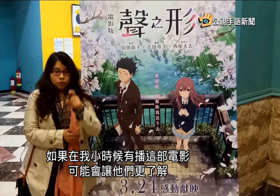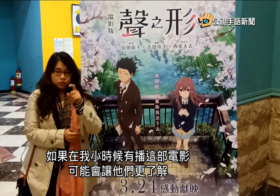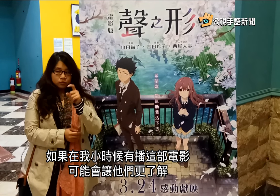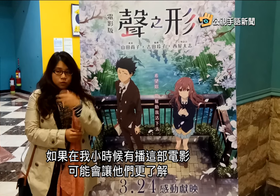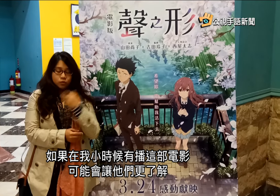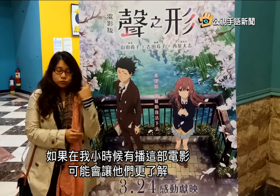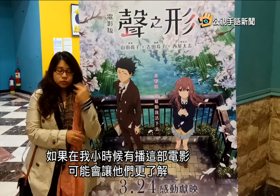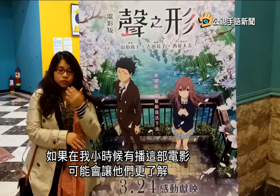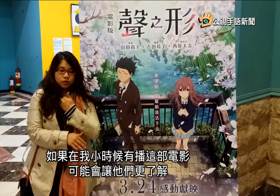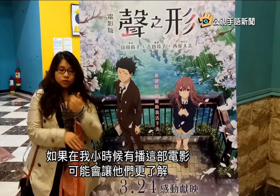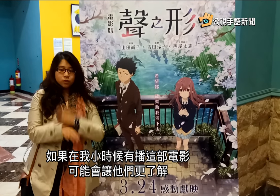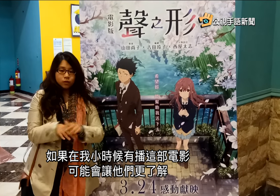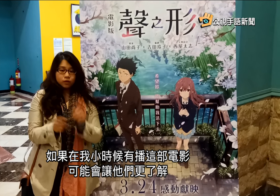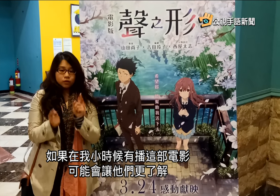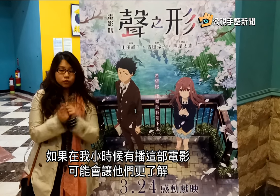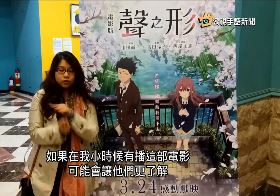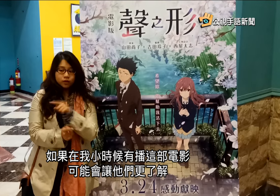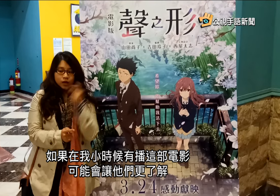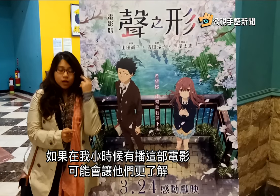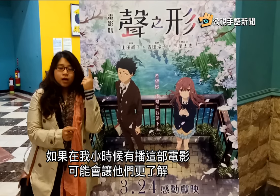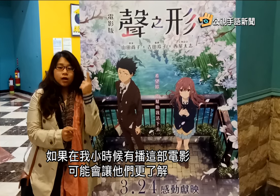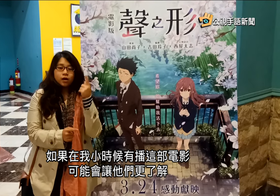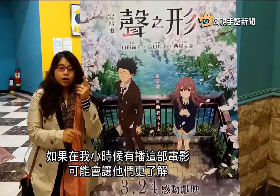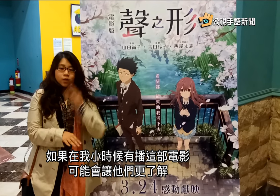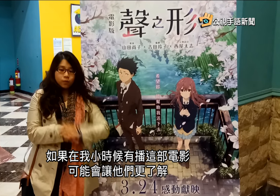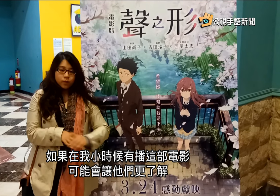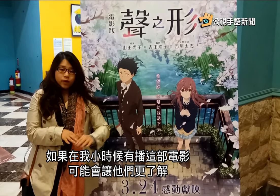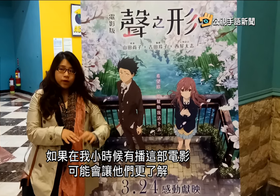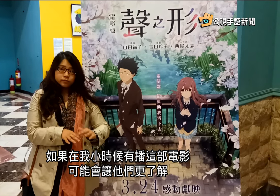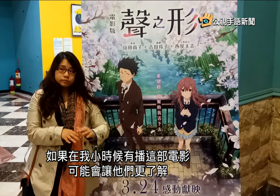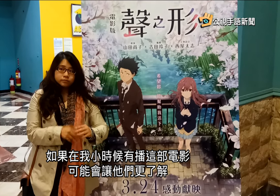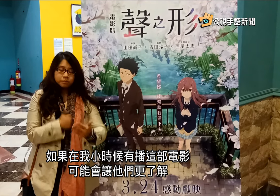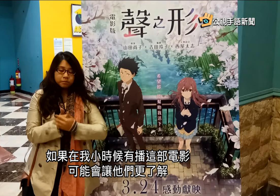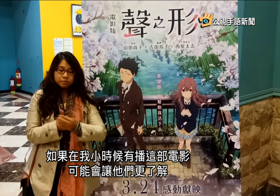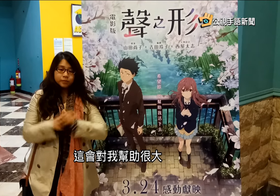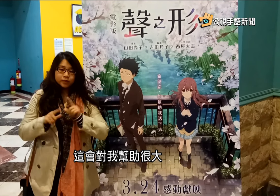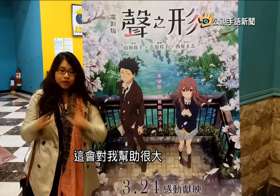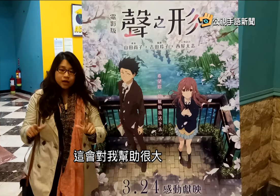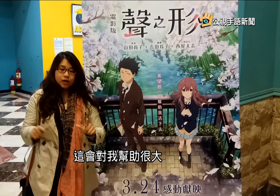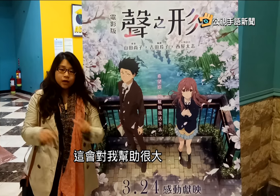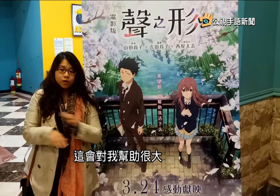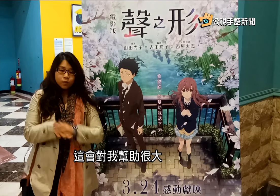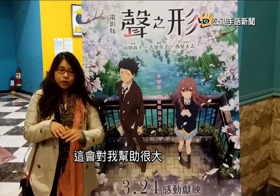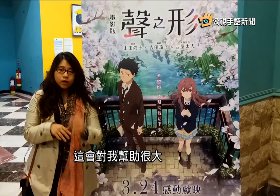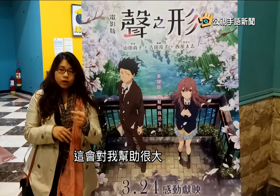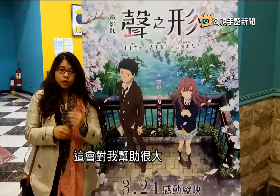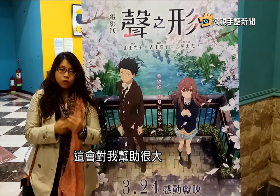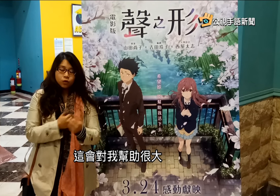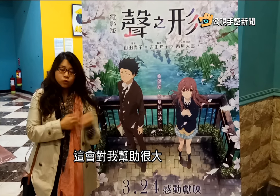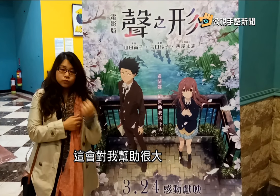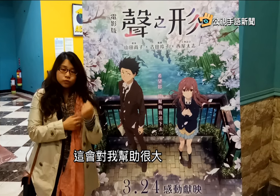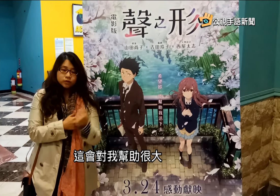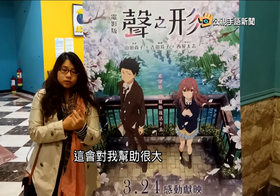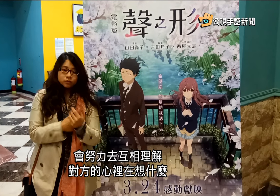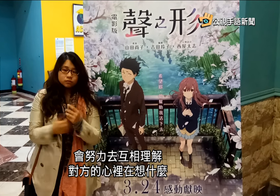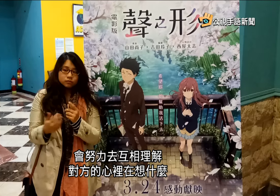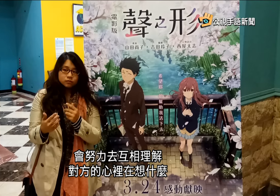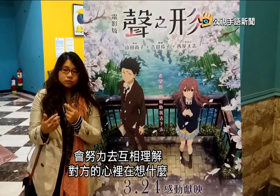电影，可能会让他们更了解，这会对我帮助很大，会努力去互相理